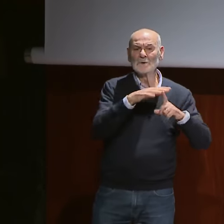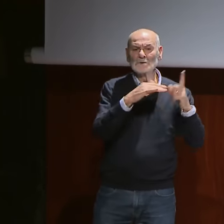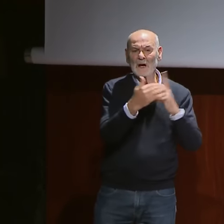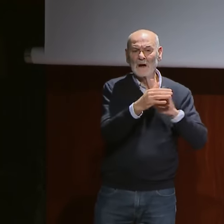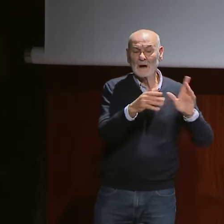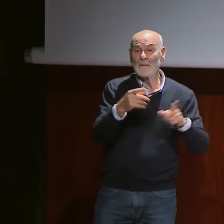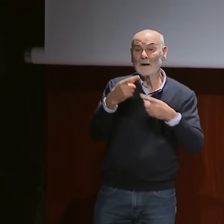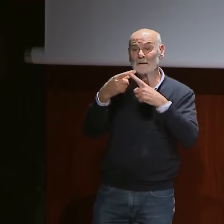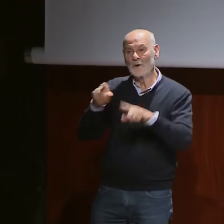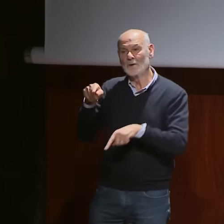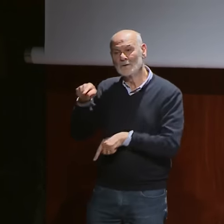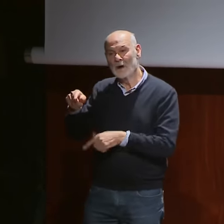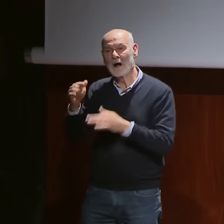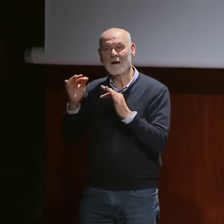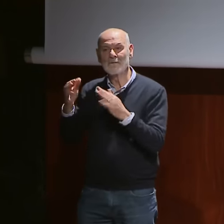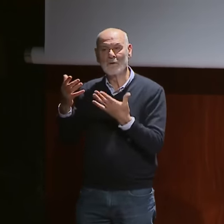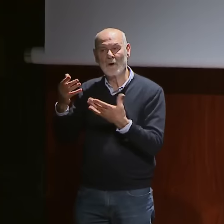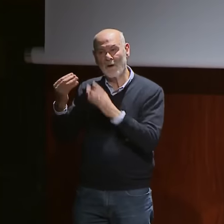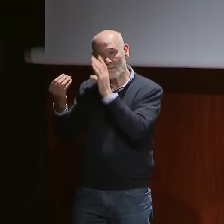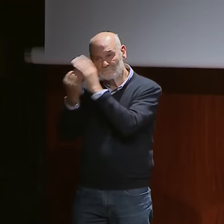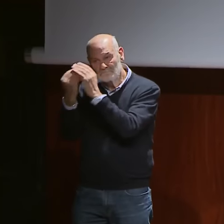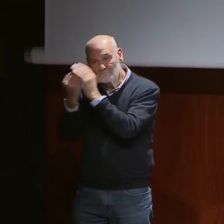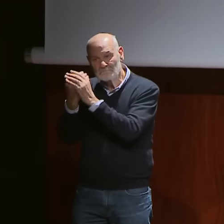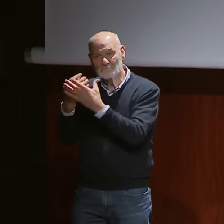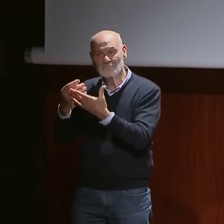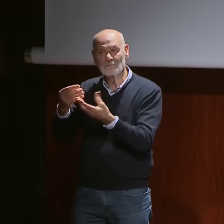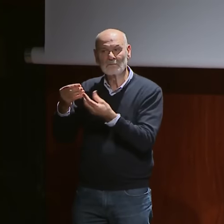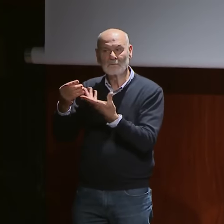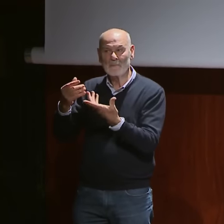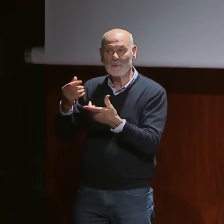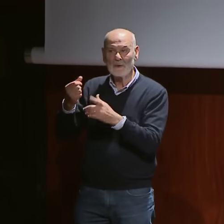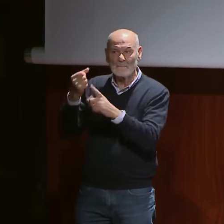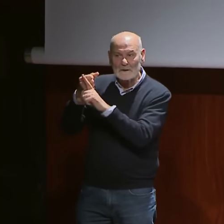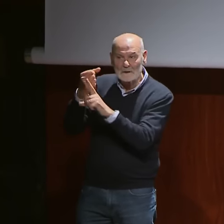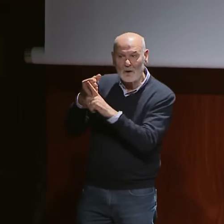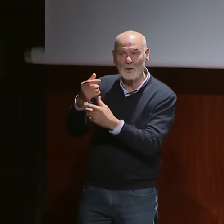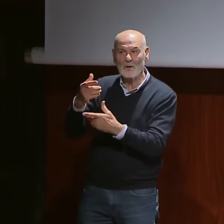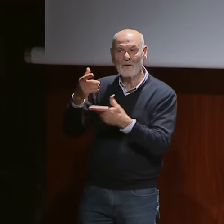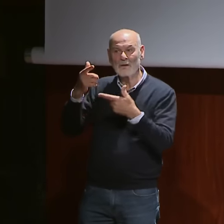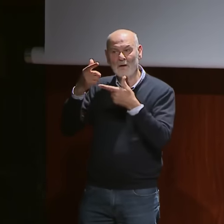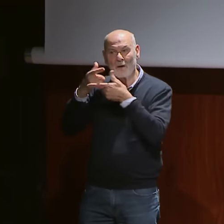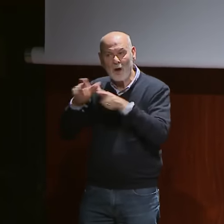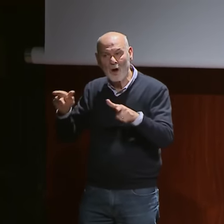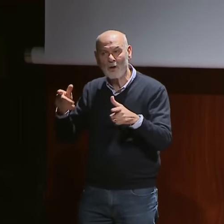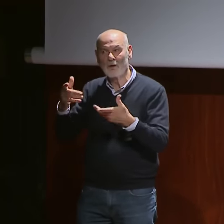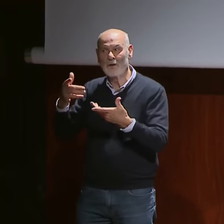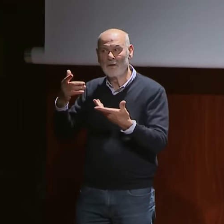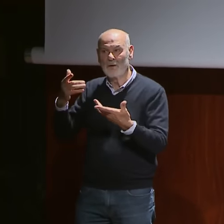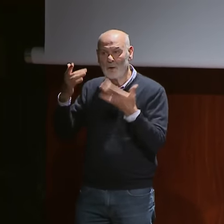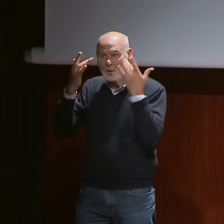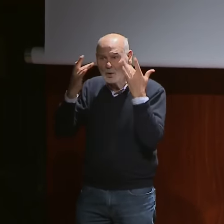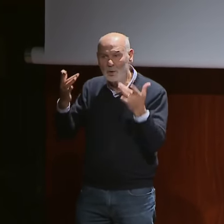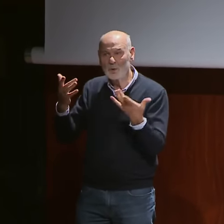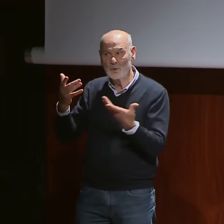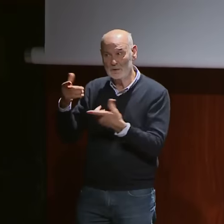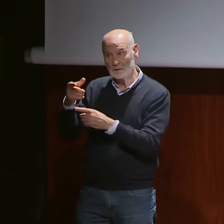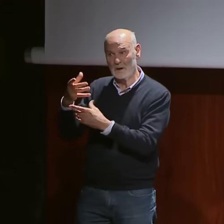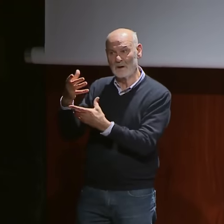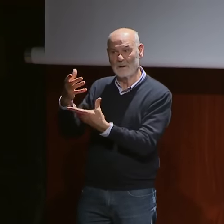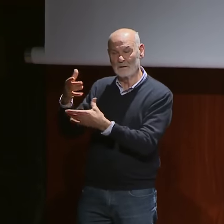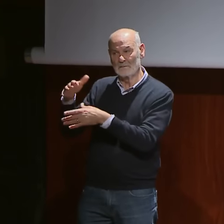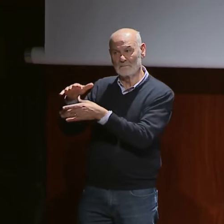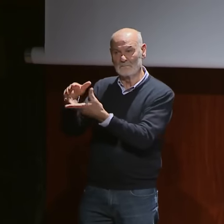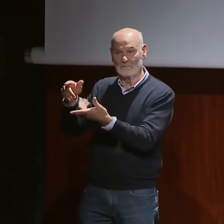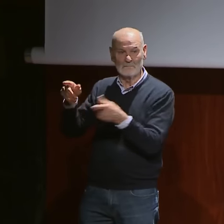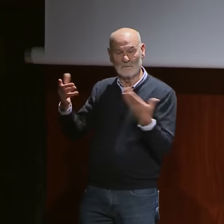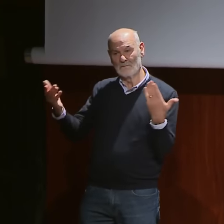mai 68 qui militait pour des changements au niveau sociétal. Et je